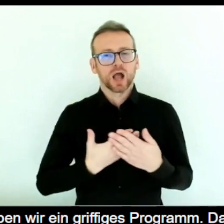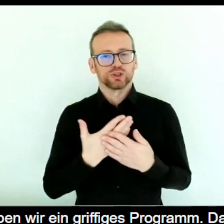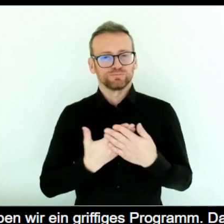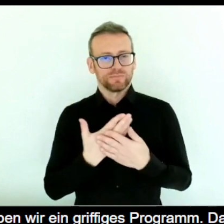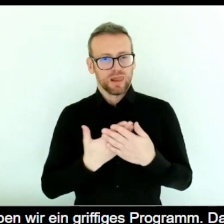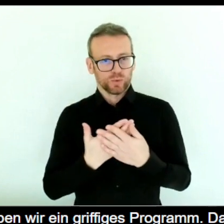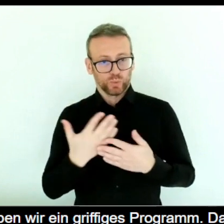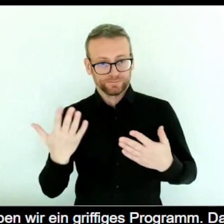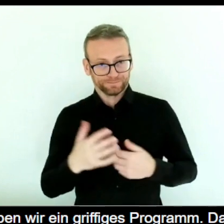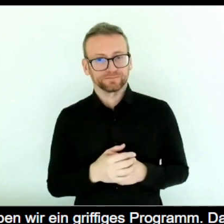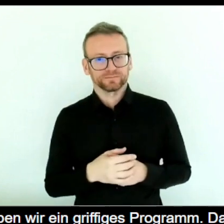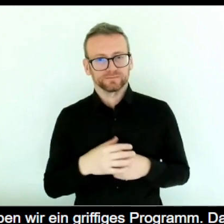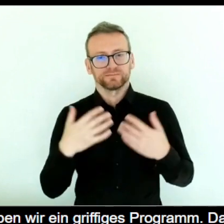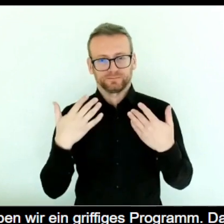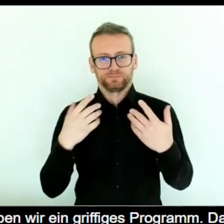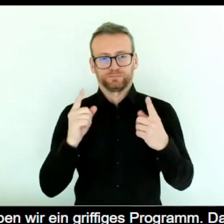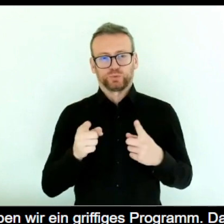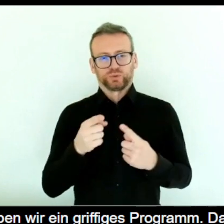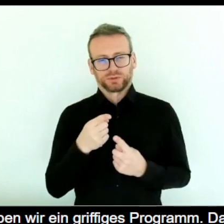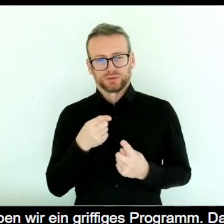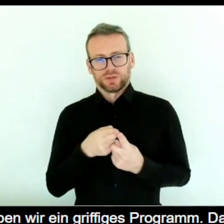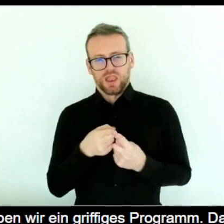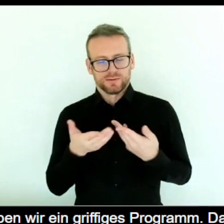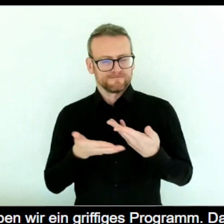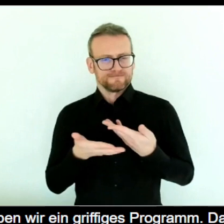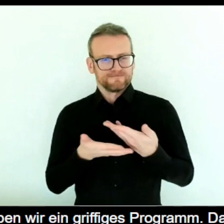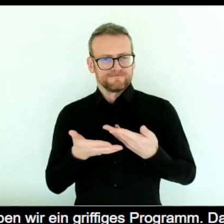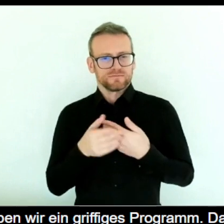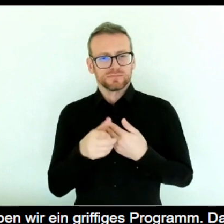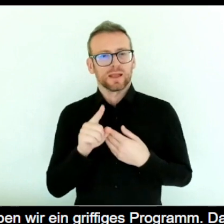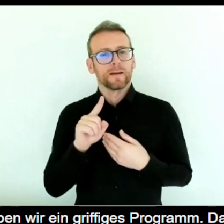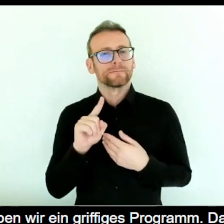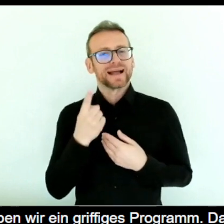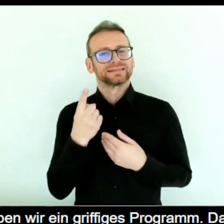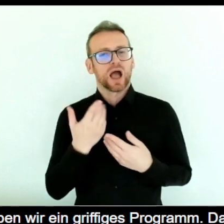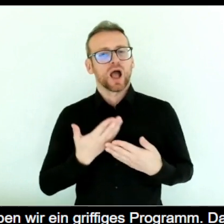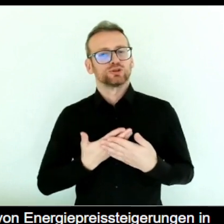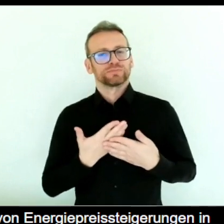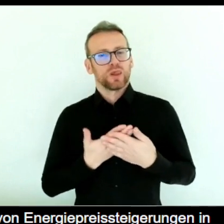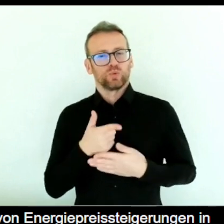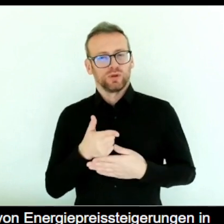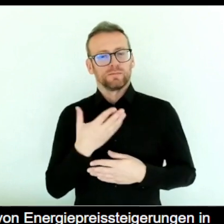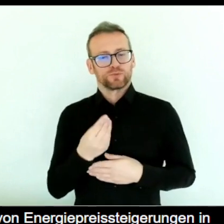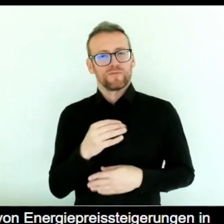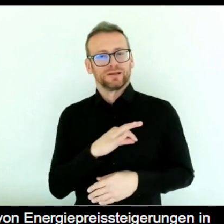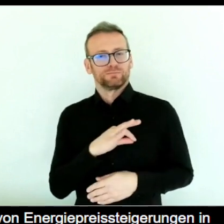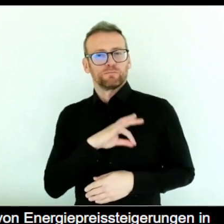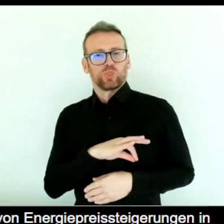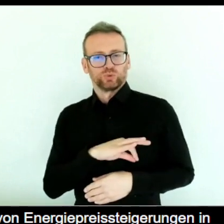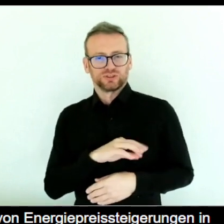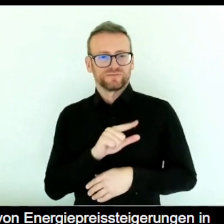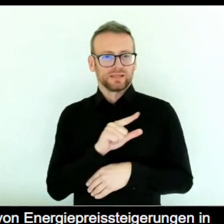Ähnlichem, dass hier eben dann bei Weiterbildungen und Weiterqualifizierungen teilweise relativ hohe